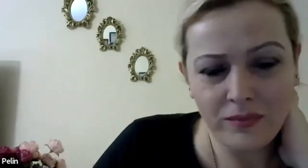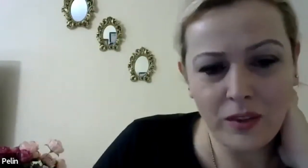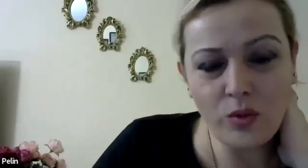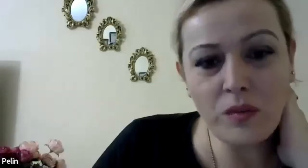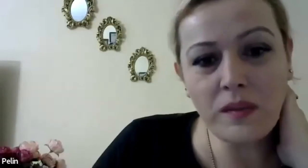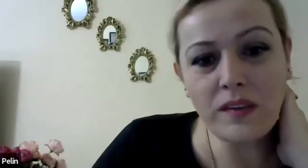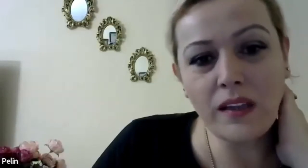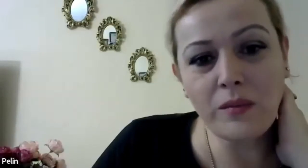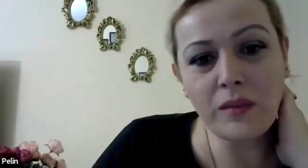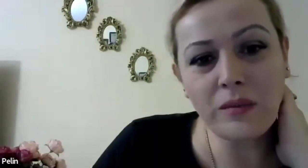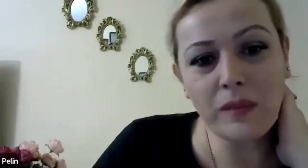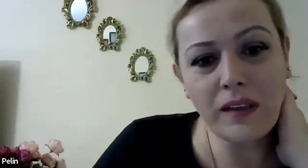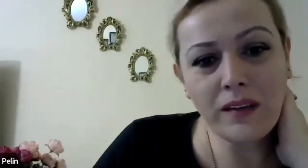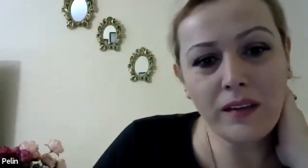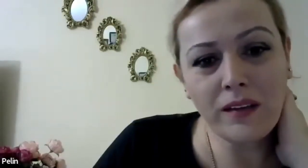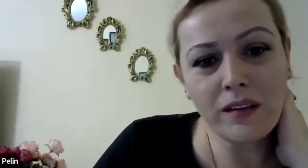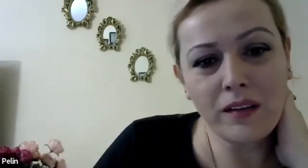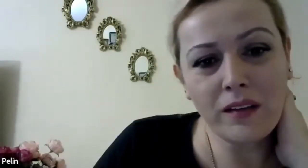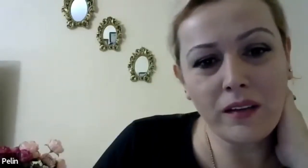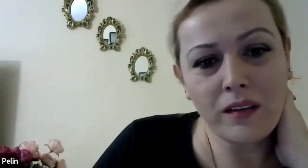Soy isminizi anlamadım ben.